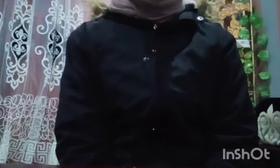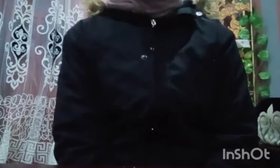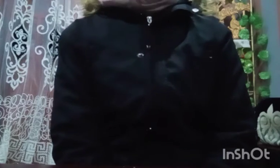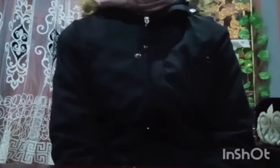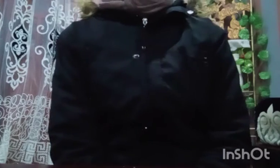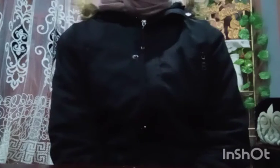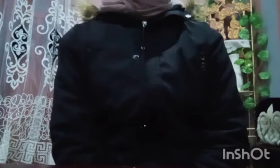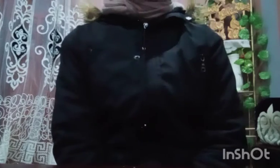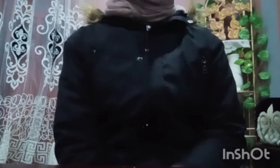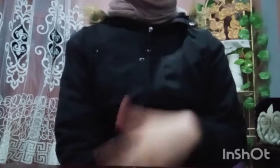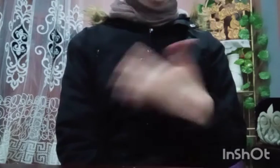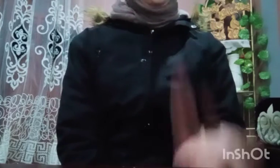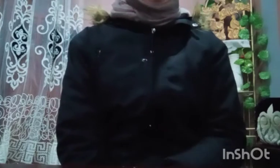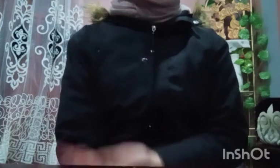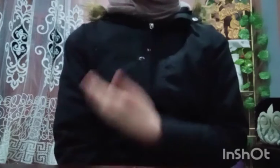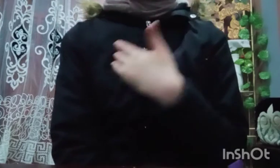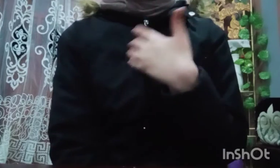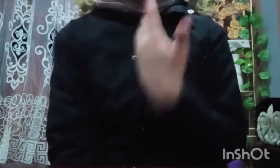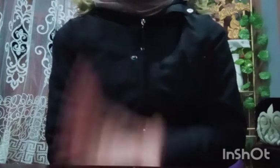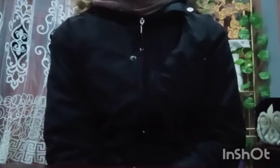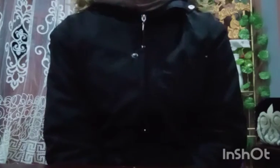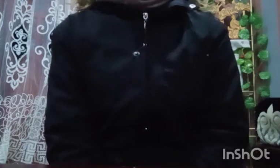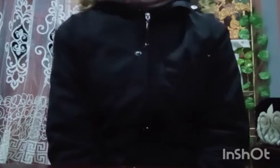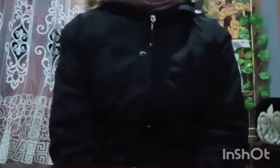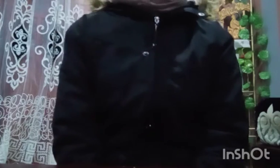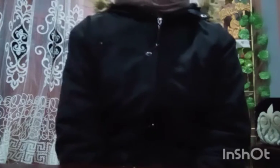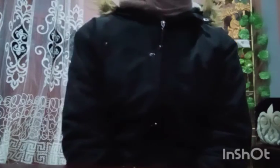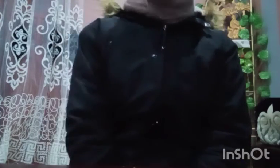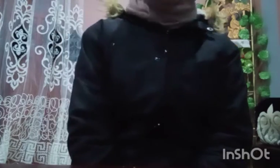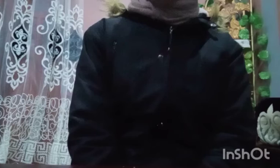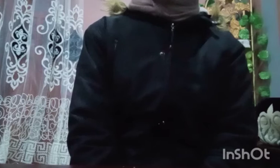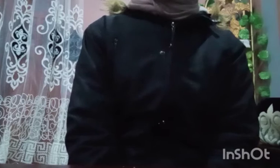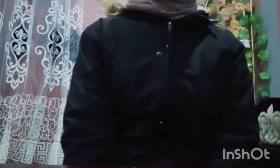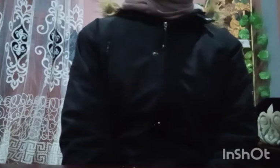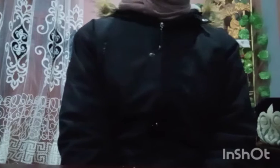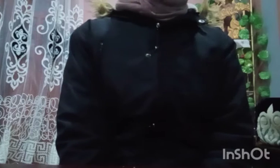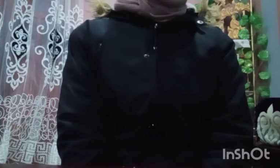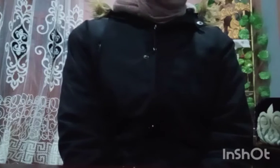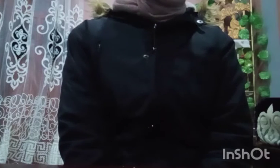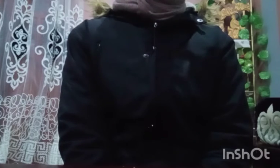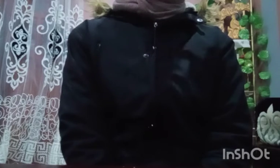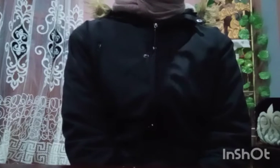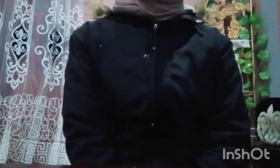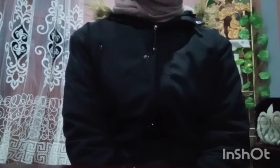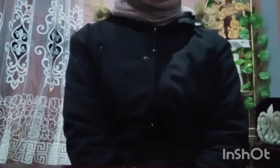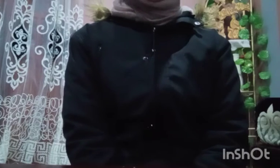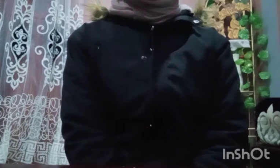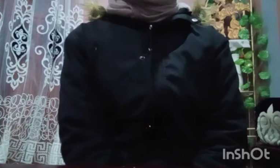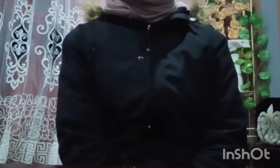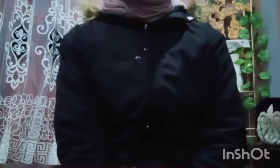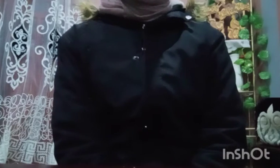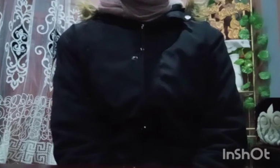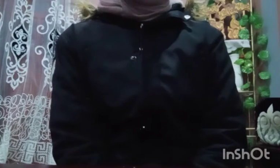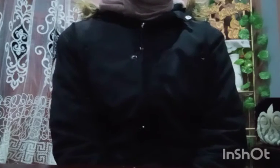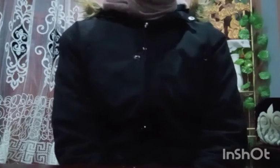بزاف من النجاح تحقيق الهدف الوصول نخاف بزاف وعندي كيما نقولوها شويه خوف من